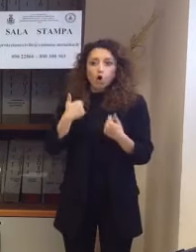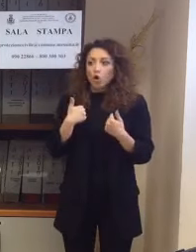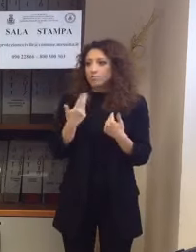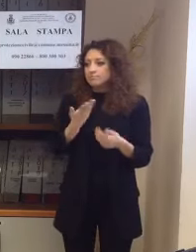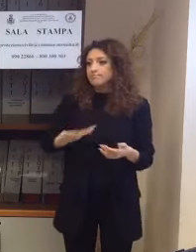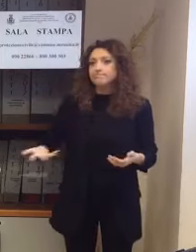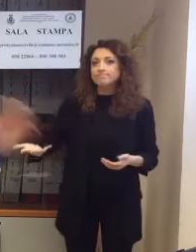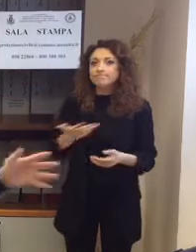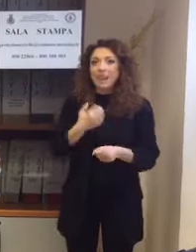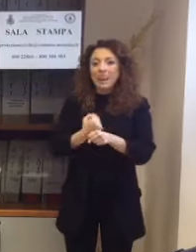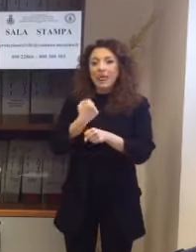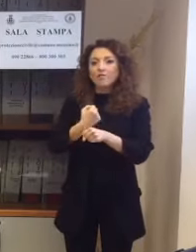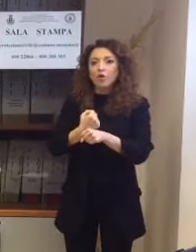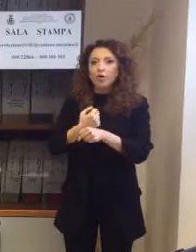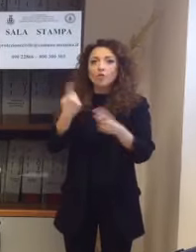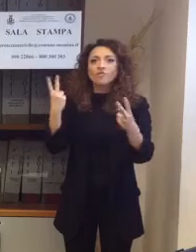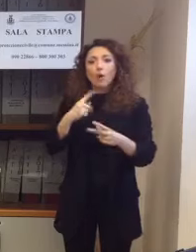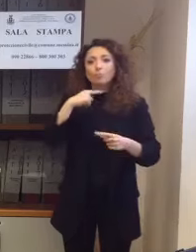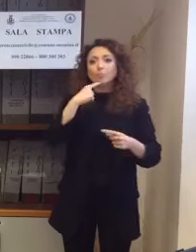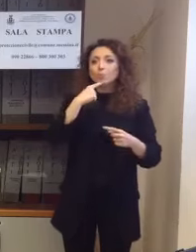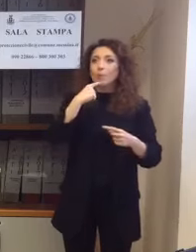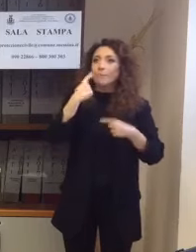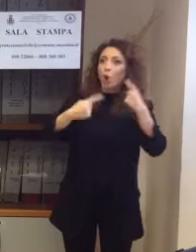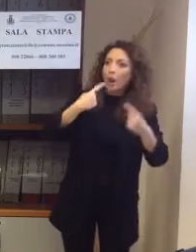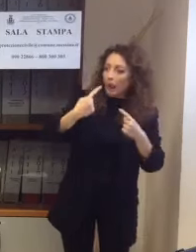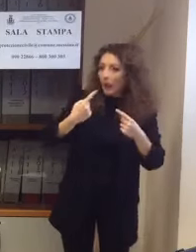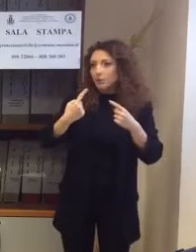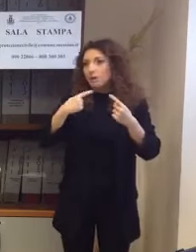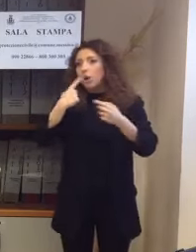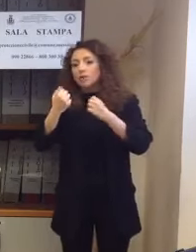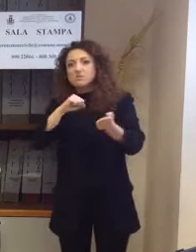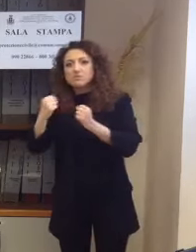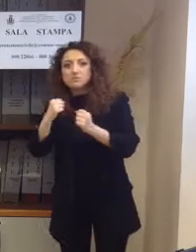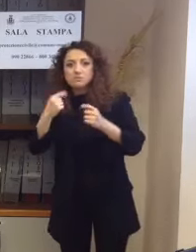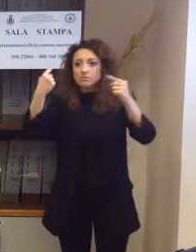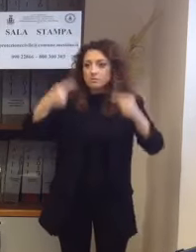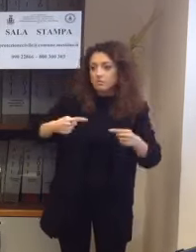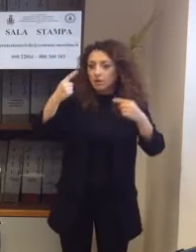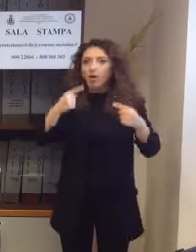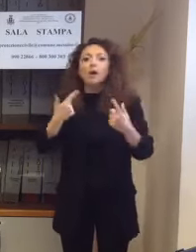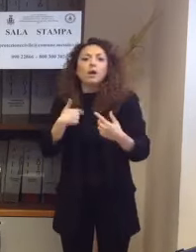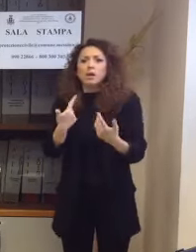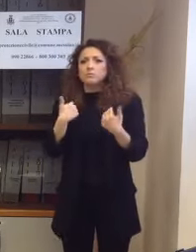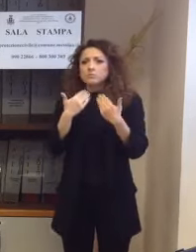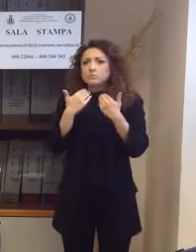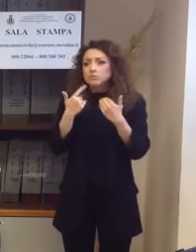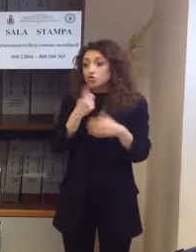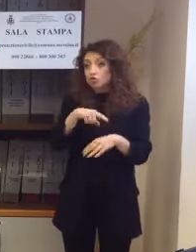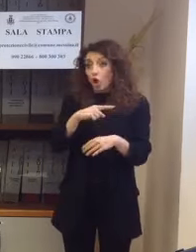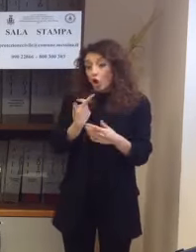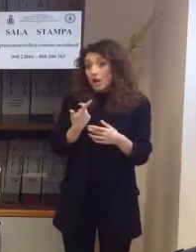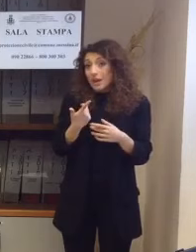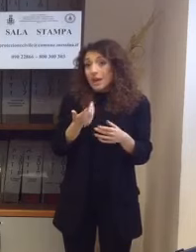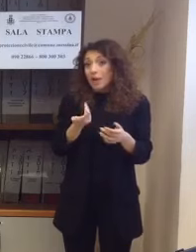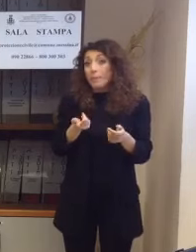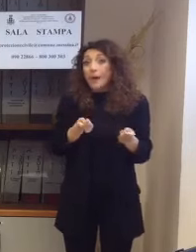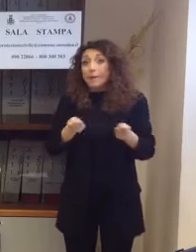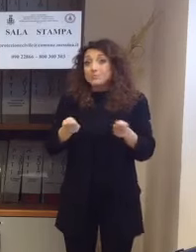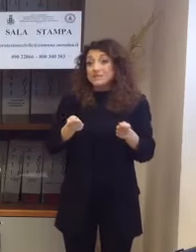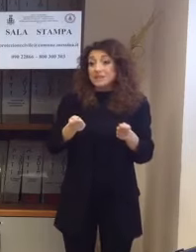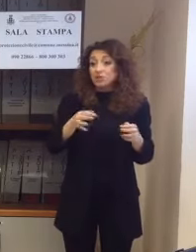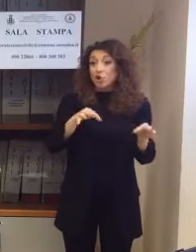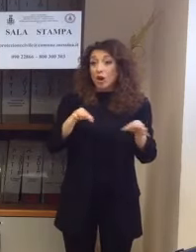lavoro che tra una polemica e l'altra, no? Tra uno scontro e l'altro, sempre per dirvi che noi l'amministrazione della città non